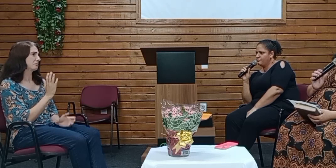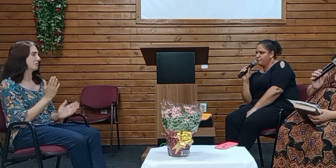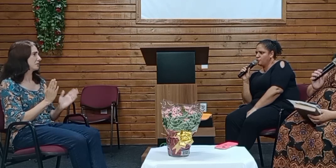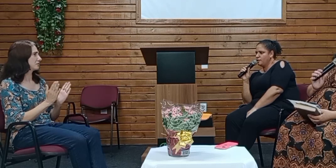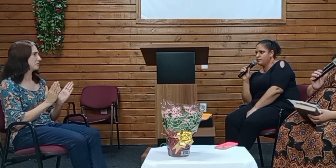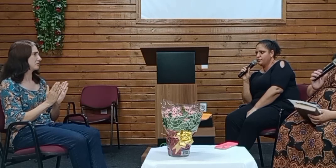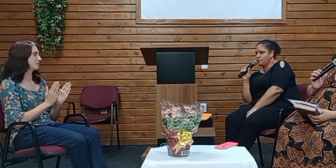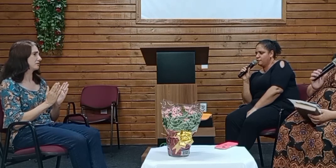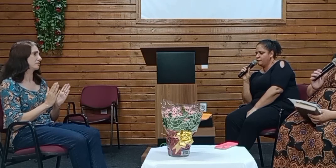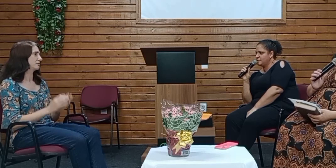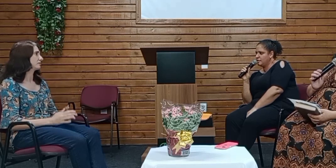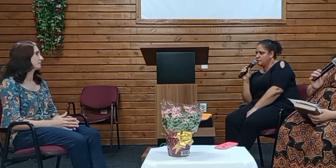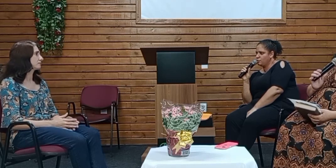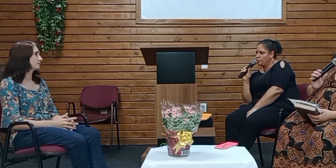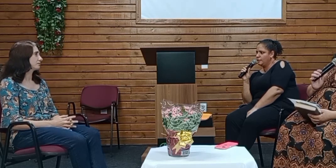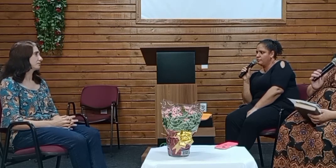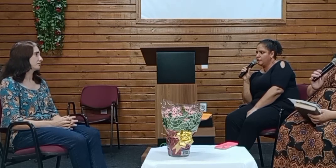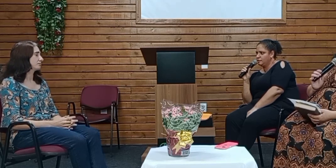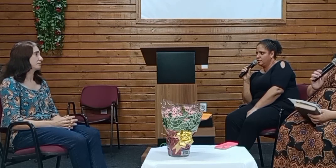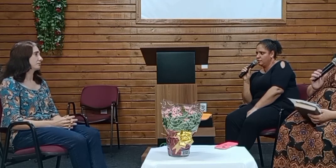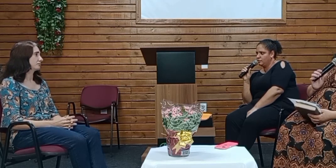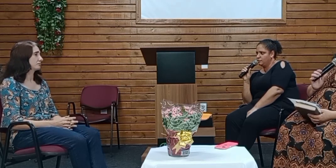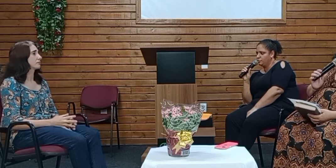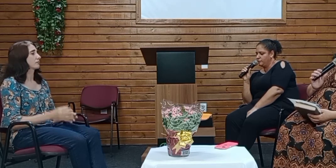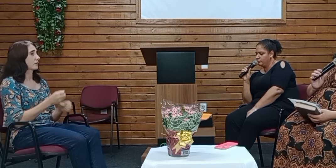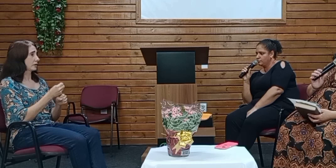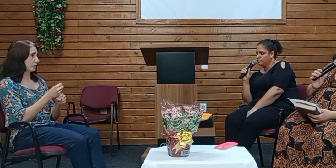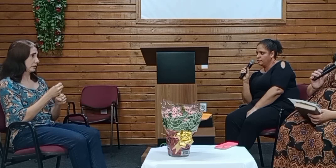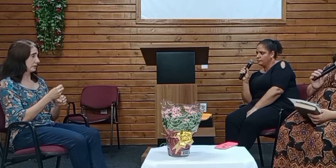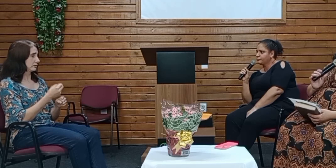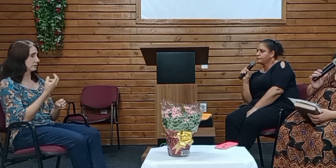Era entre 24 e 26, eu não estou bem lembrada agora no momento.